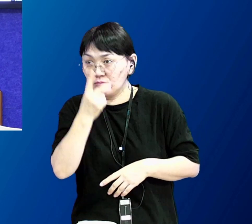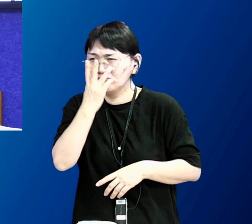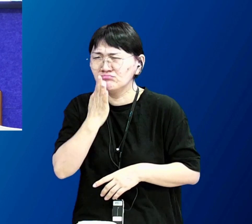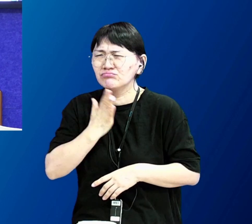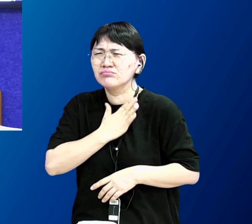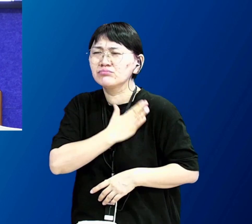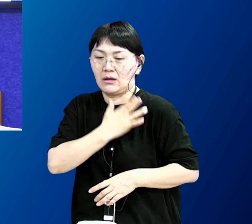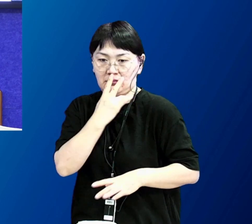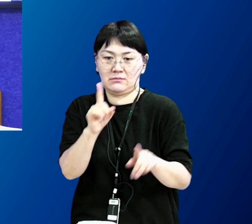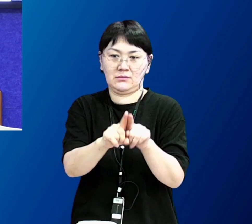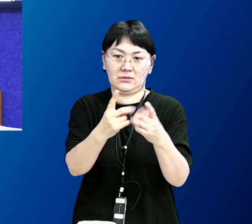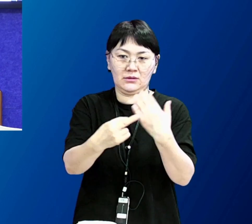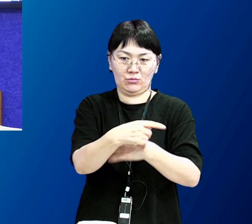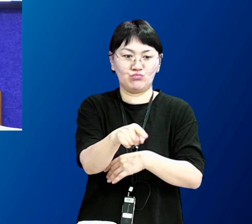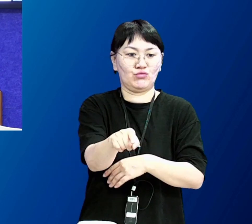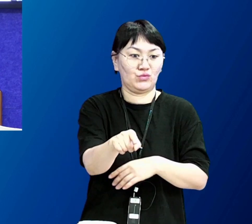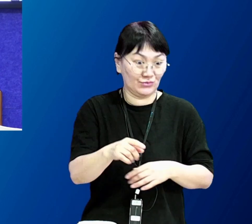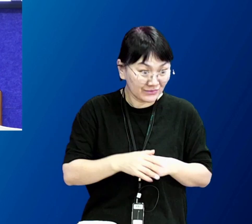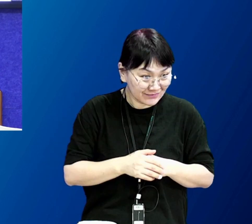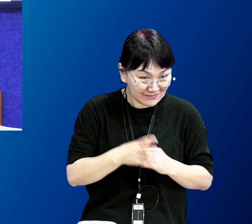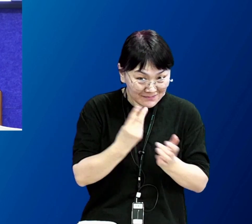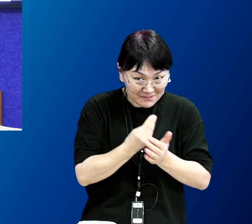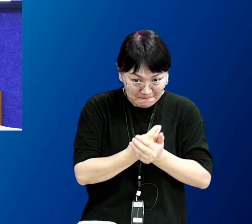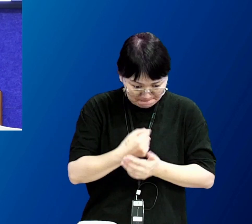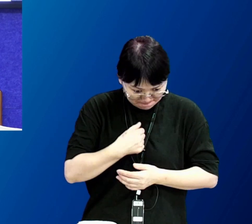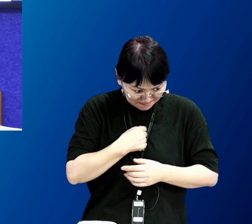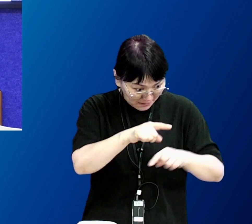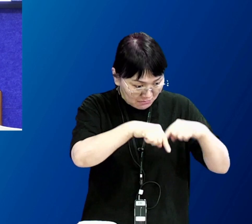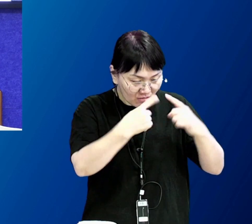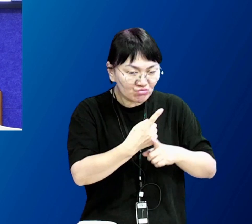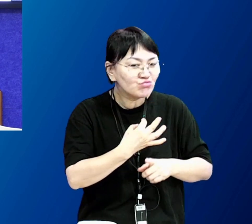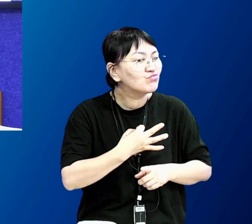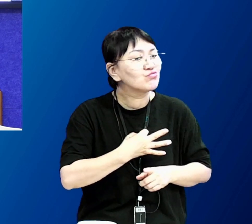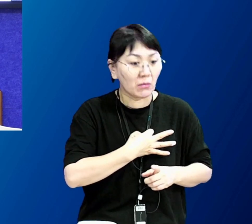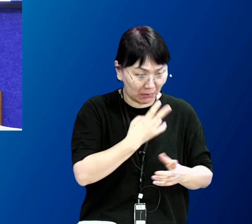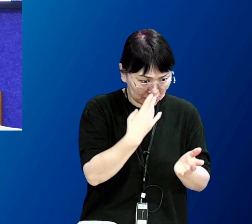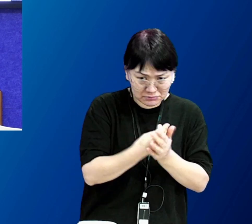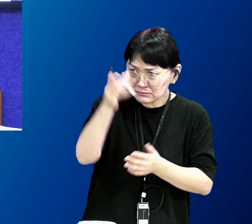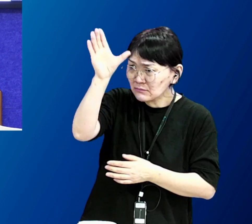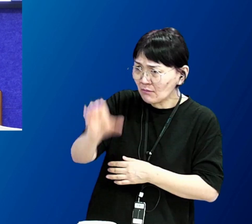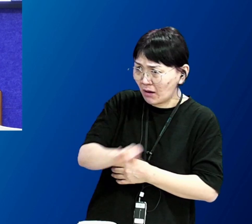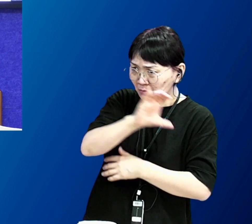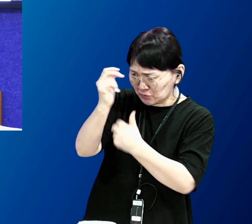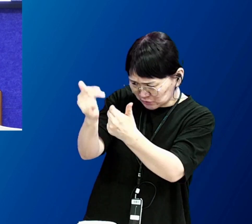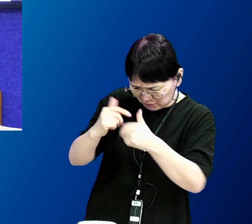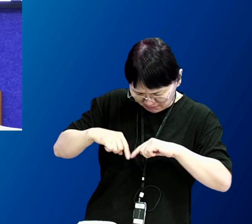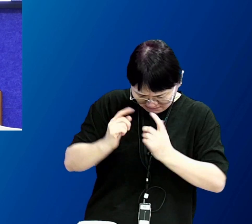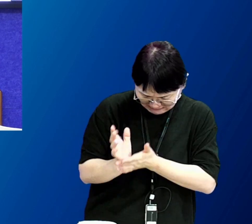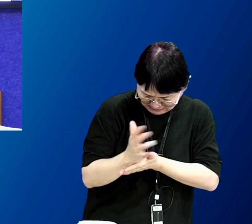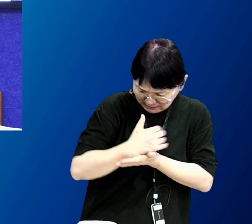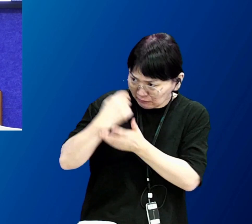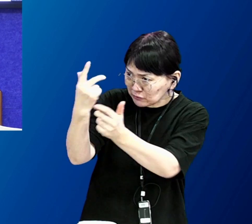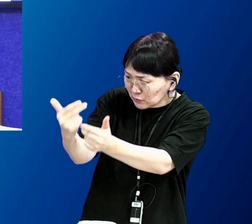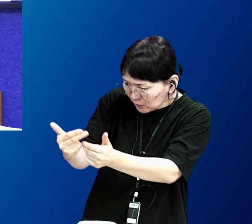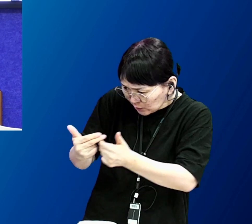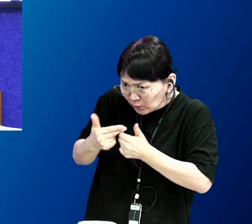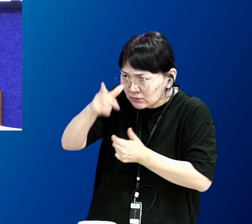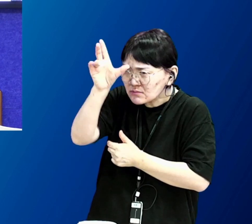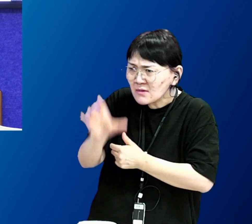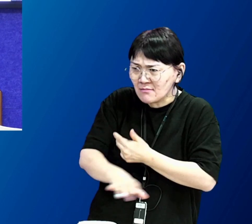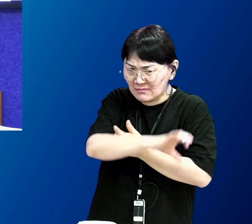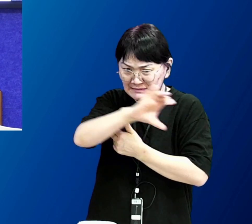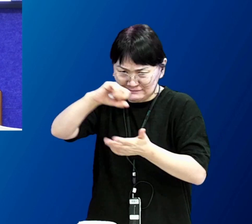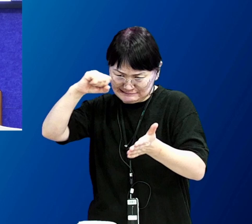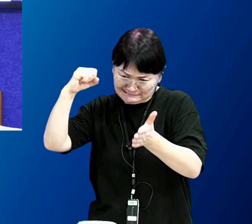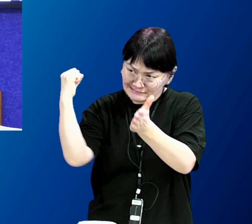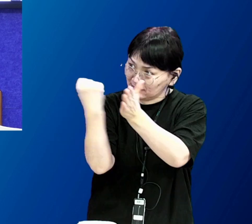Энэ гемнүгэл нь эзний минь загалмаа дээр цовлогдож үхсэн тэр гемнүгэл. Эзэн энэ гемнүглээс болон над